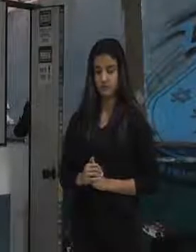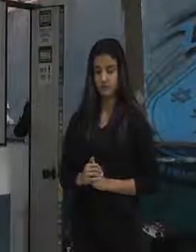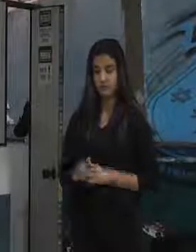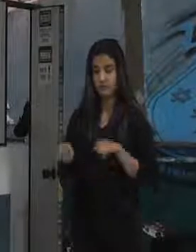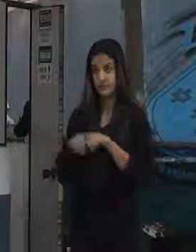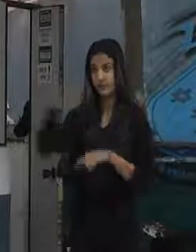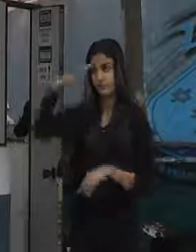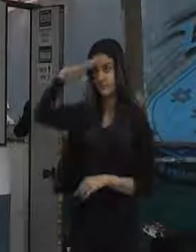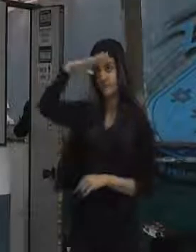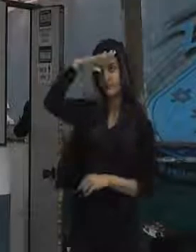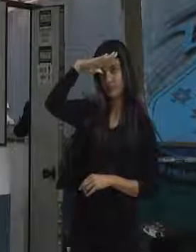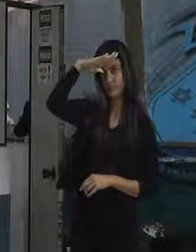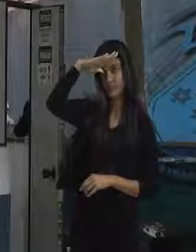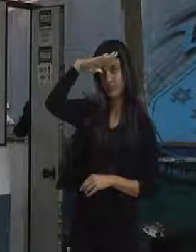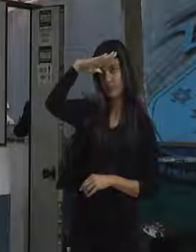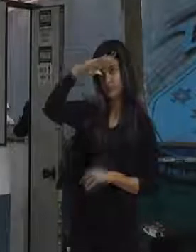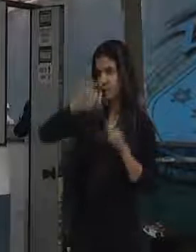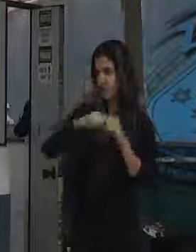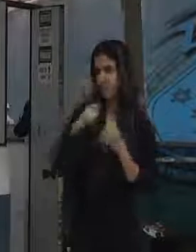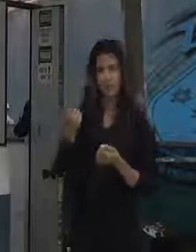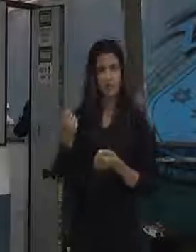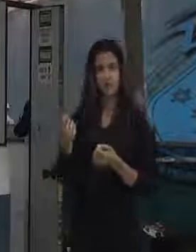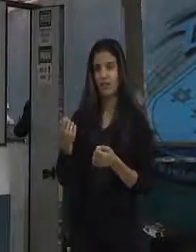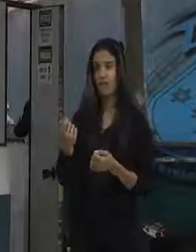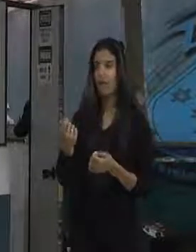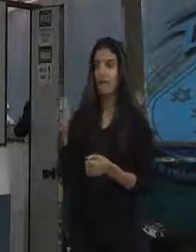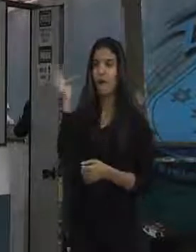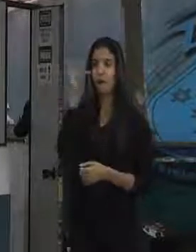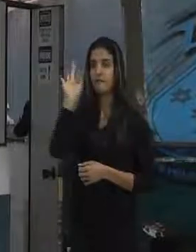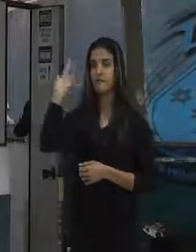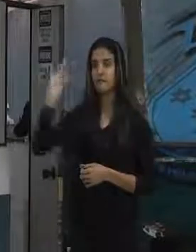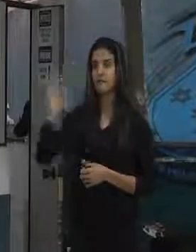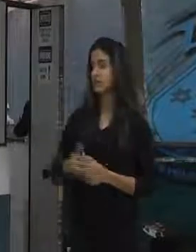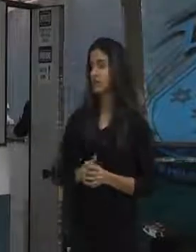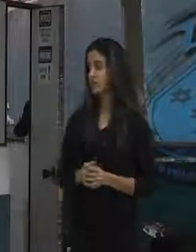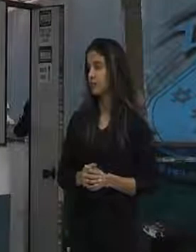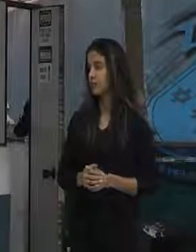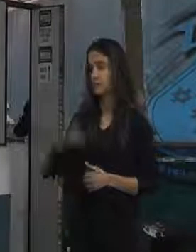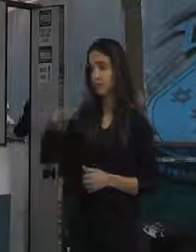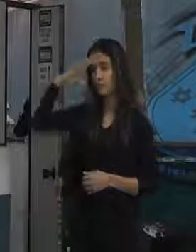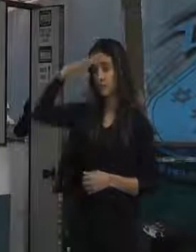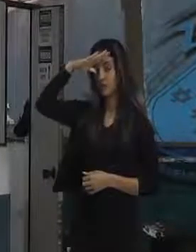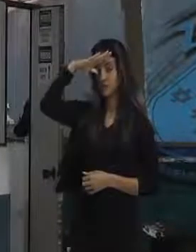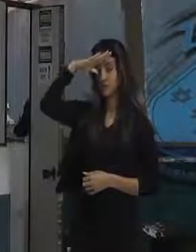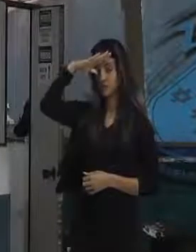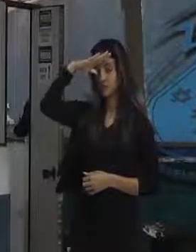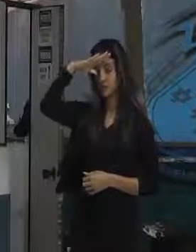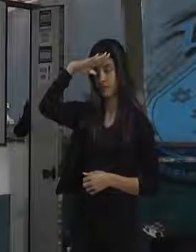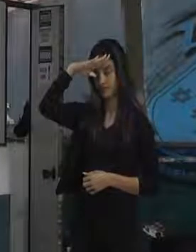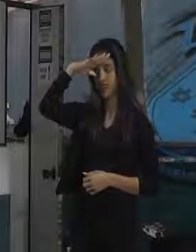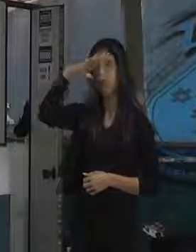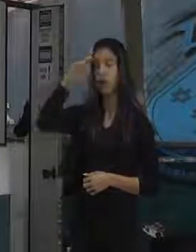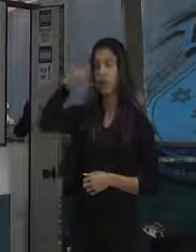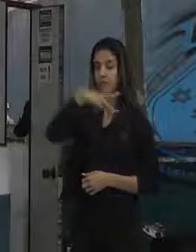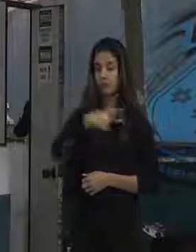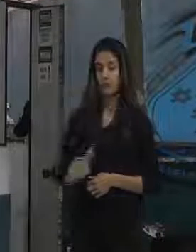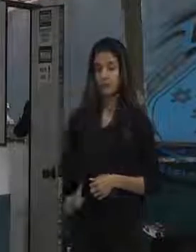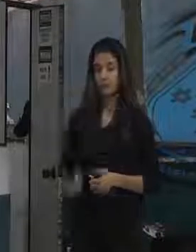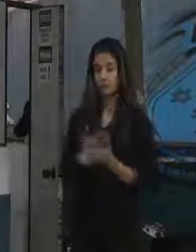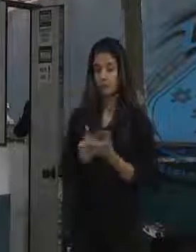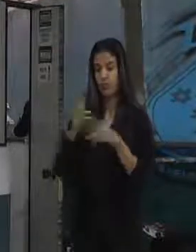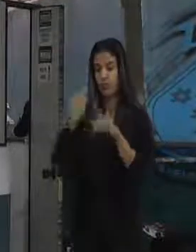Bolsonaro não quebrou o país. Bolsonaro está presidente há 8 anos, há 8 meses. A